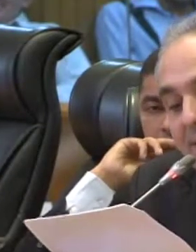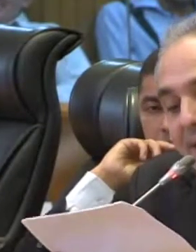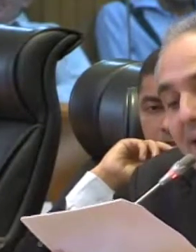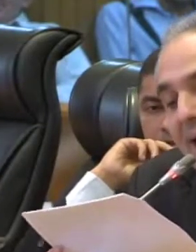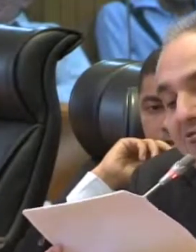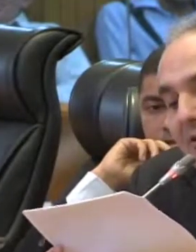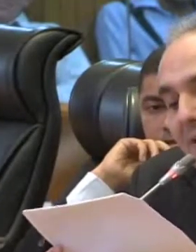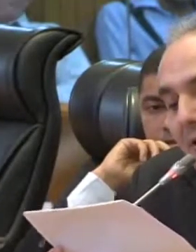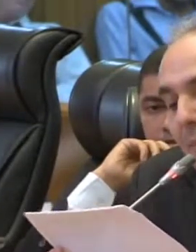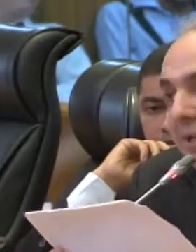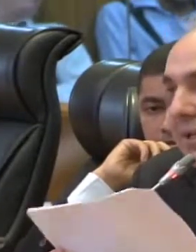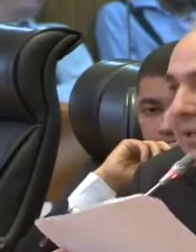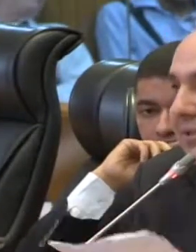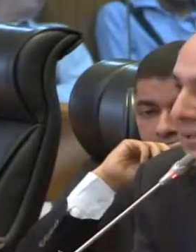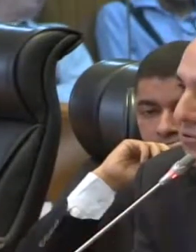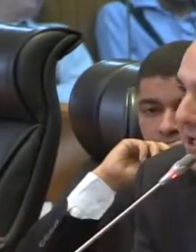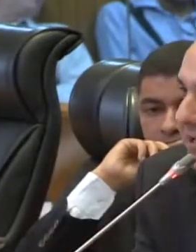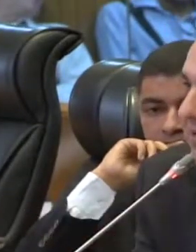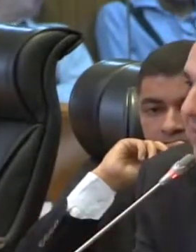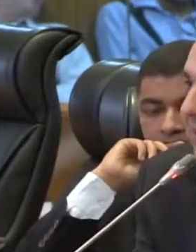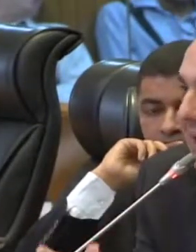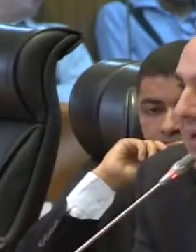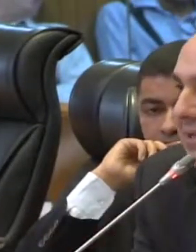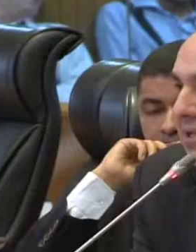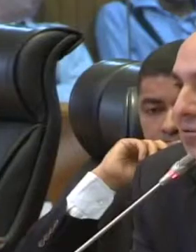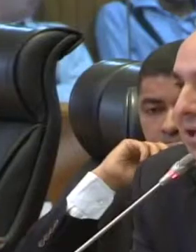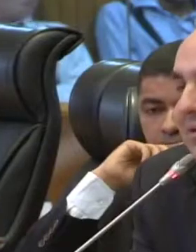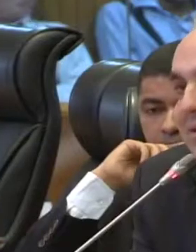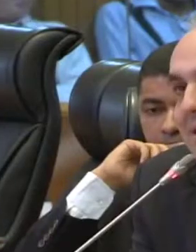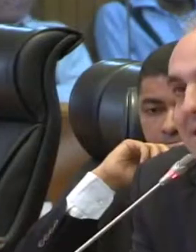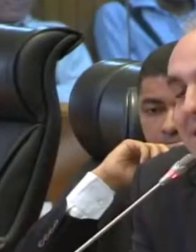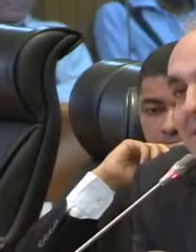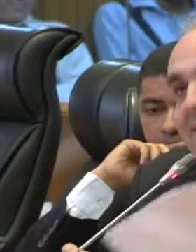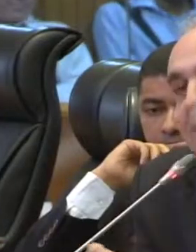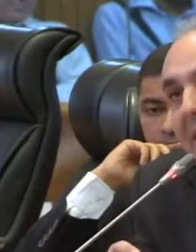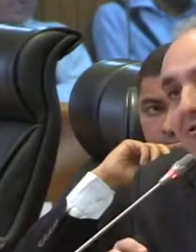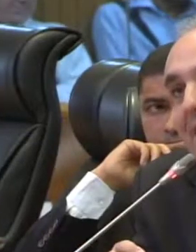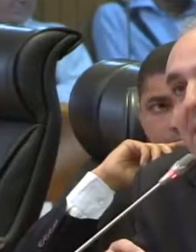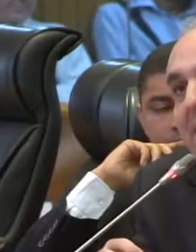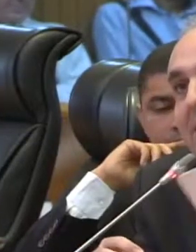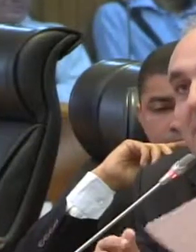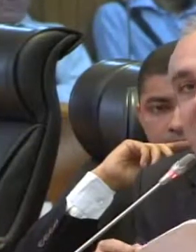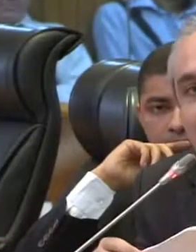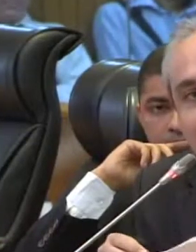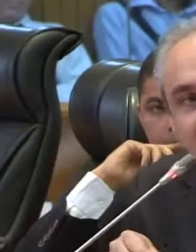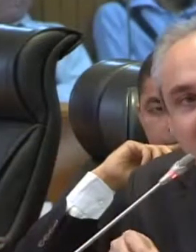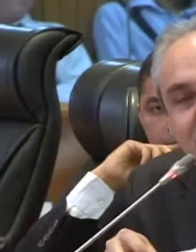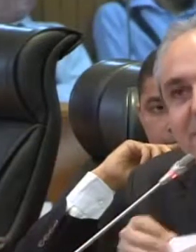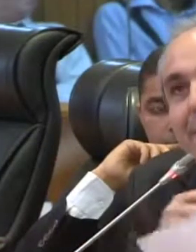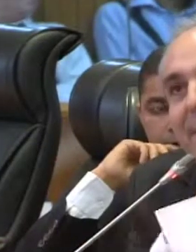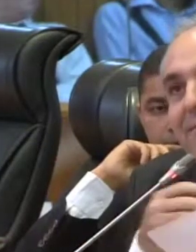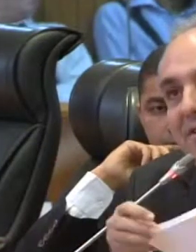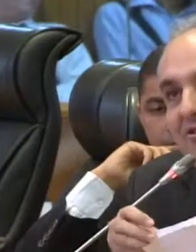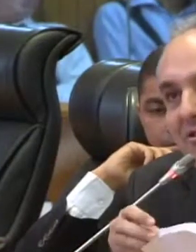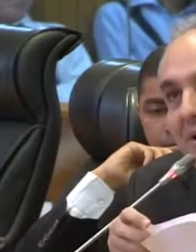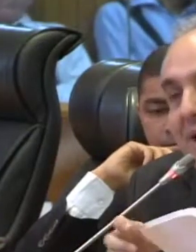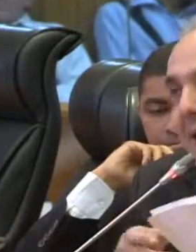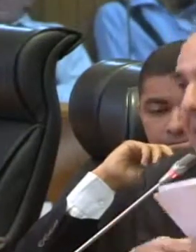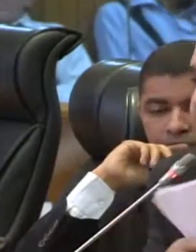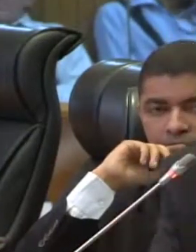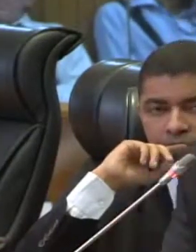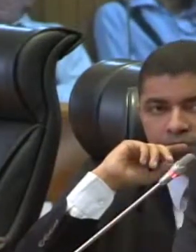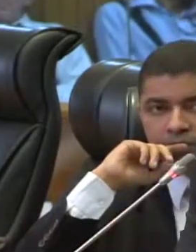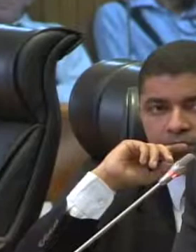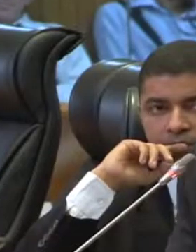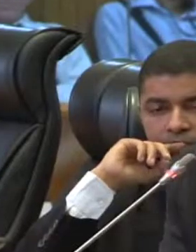metropolização, que cria a região metropolitana de São Luís, da Grande São Luís, se nesta lei ainda não está prevista